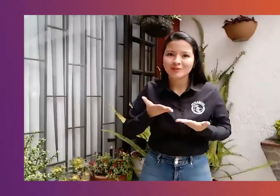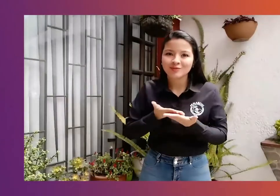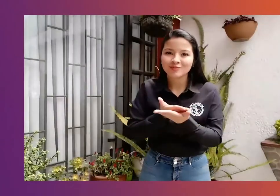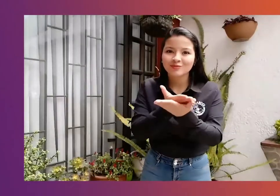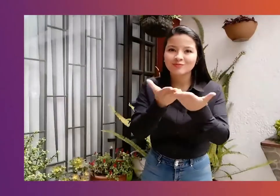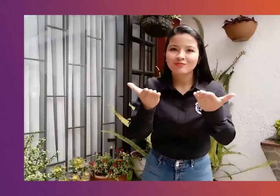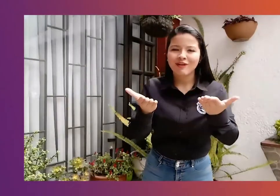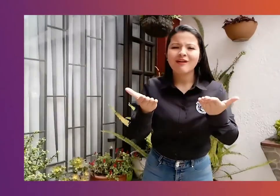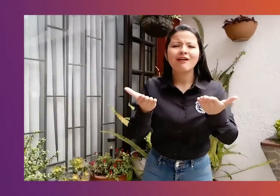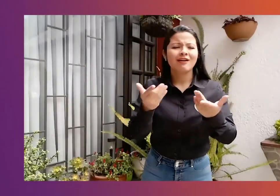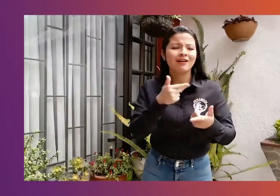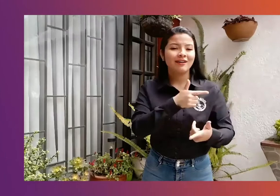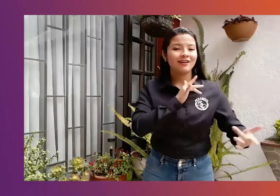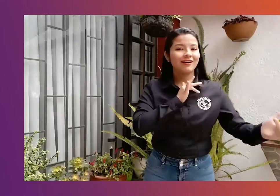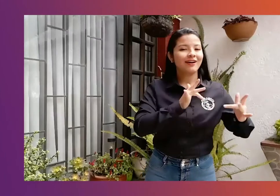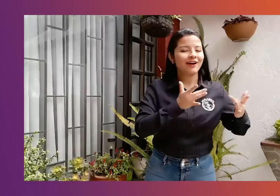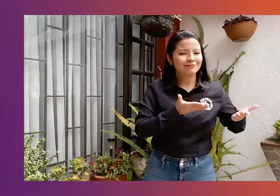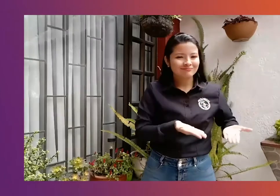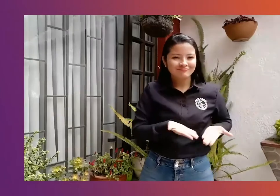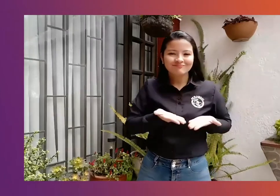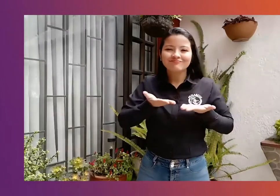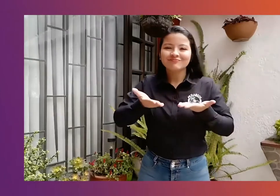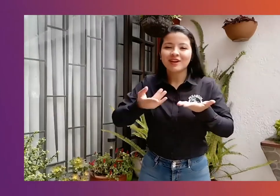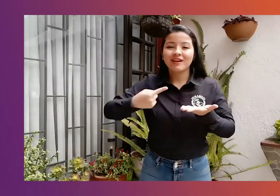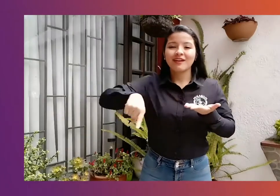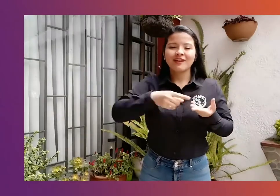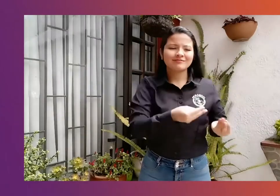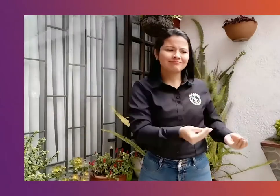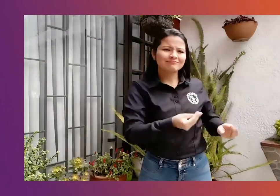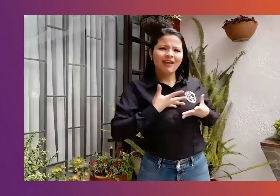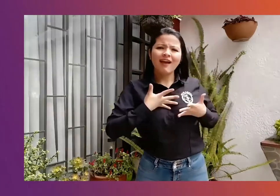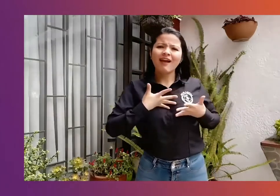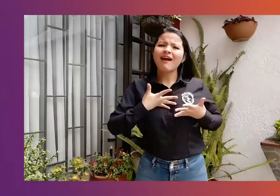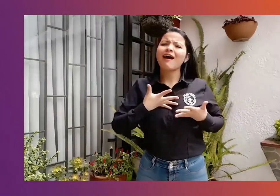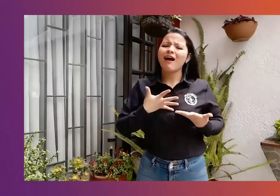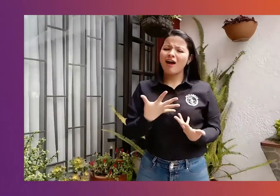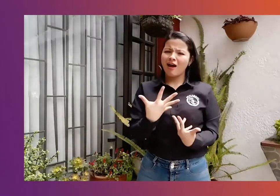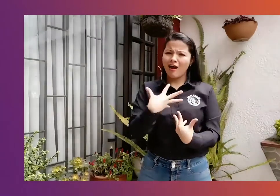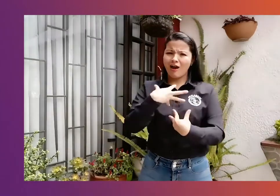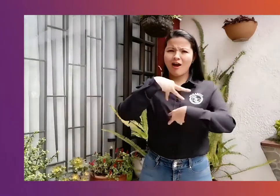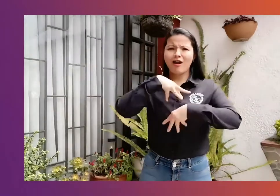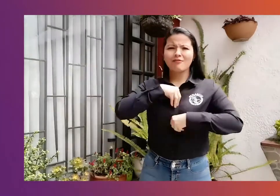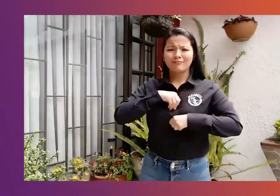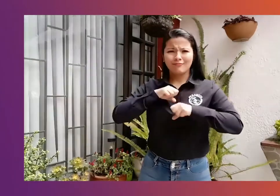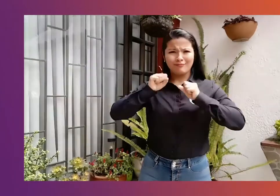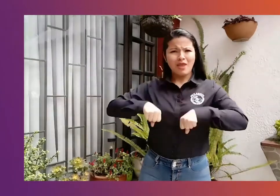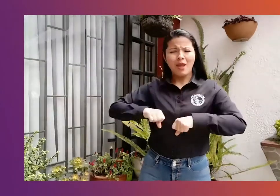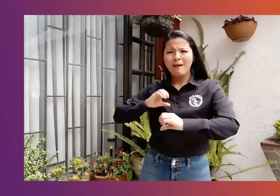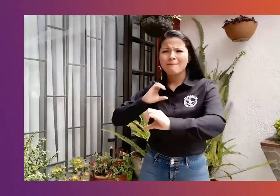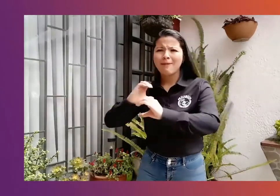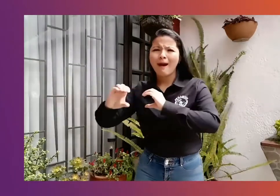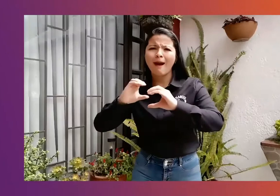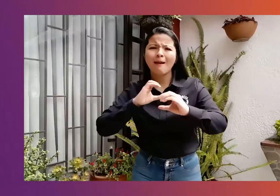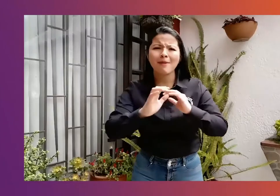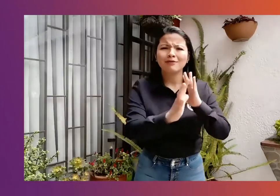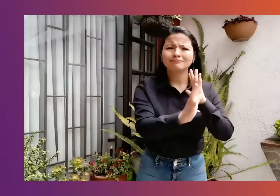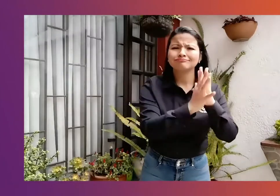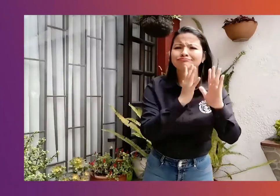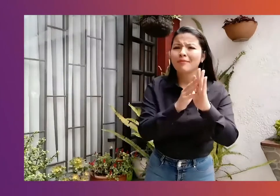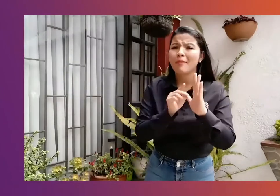personas sordas se han empoderado gracias al uso de los servicios que ofrece el Centro de Releo. Pueden acceder a la comunicación y la información